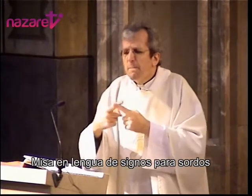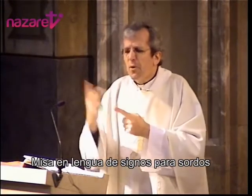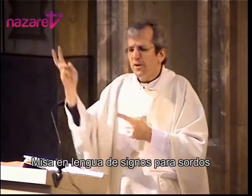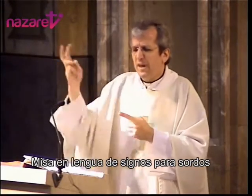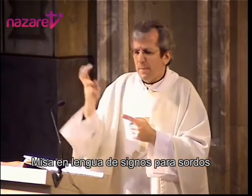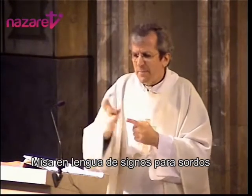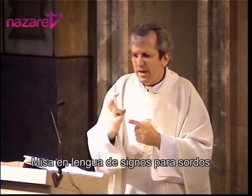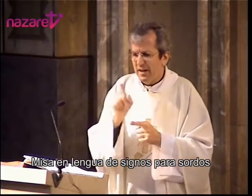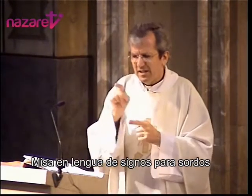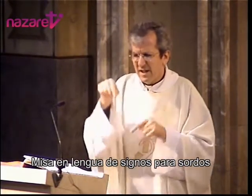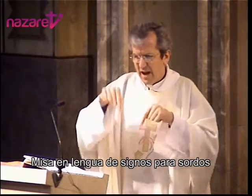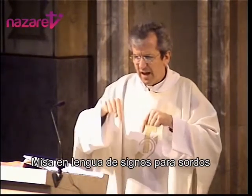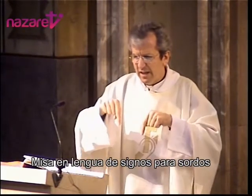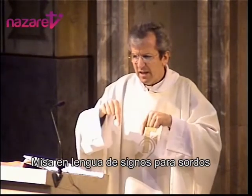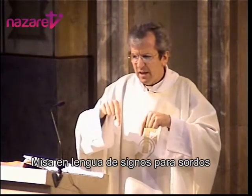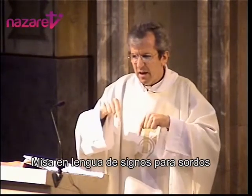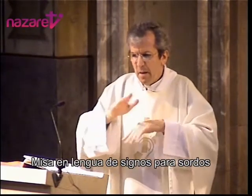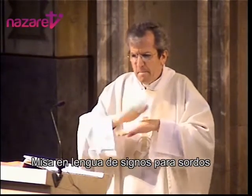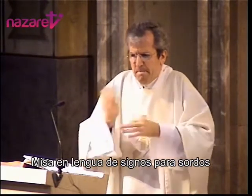¿Por qué vienes aquí?